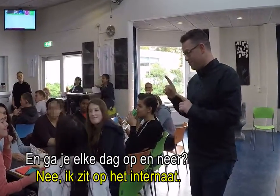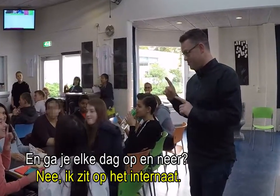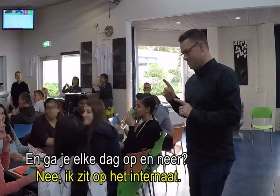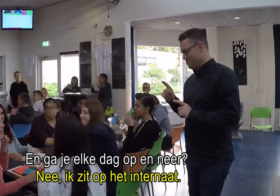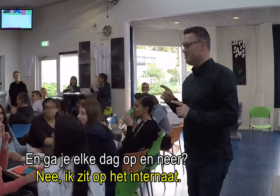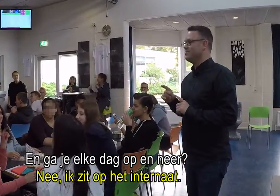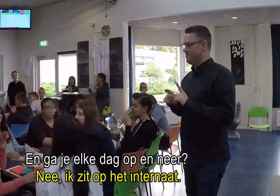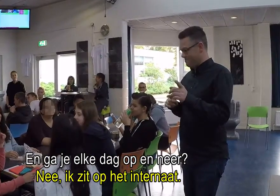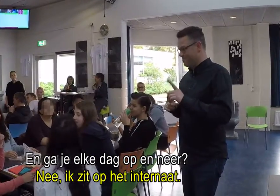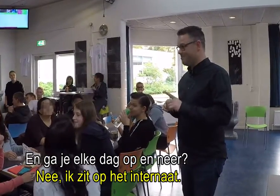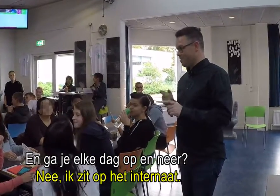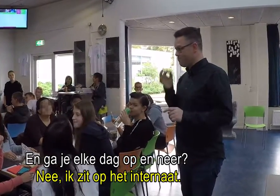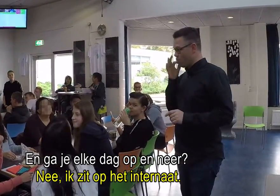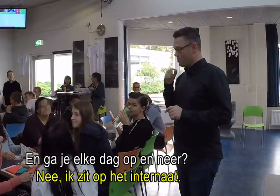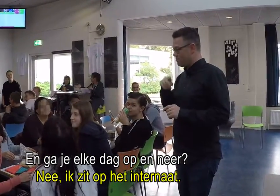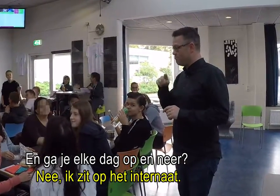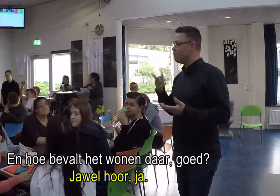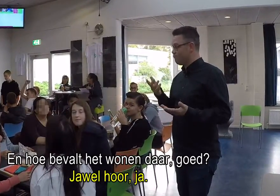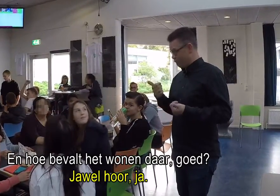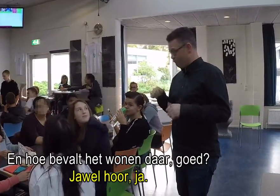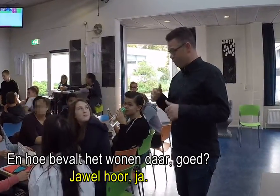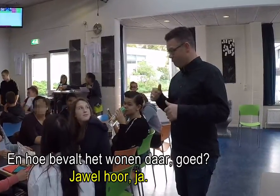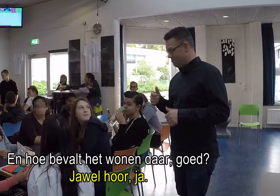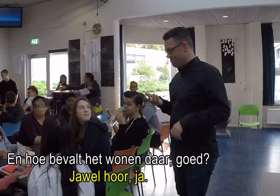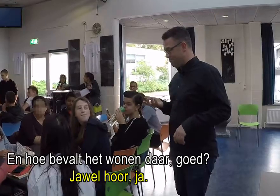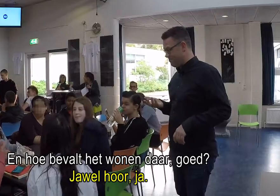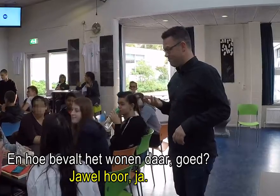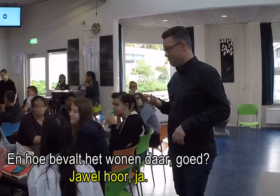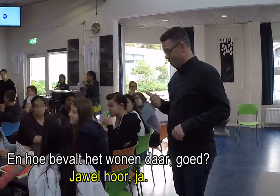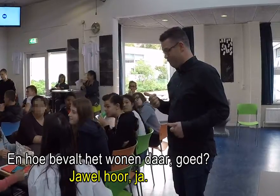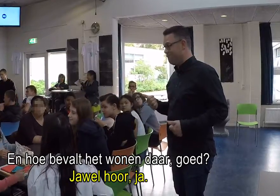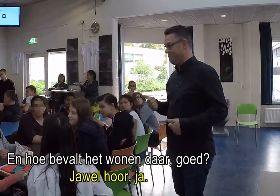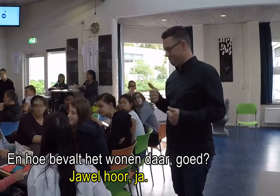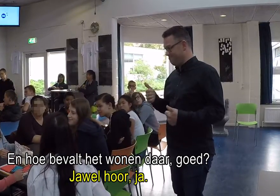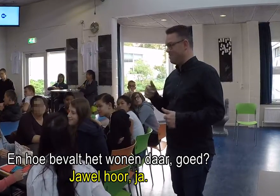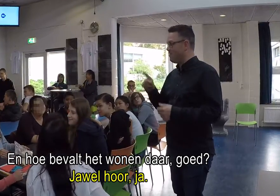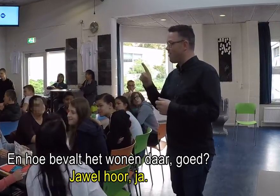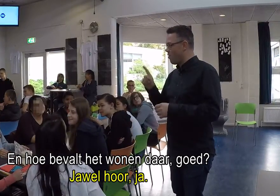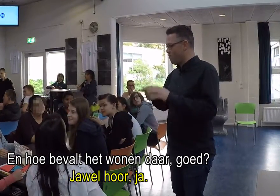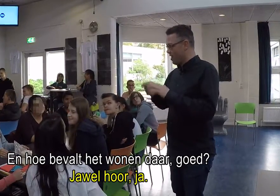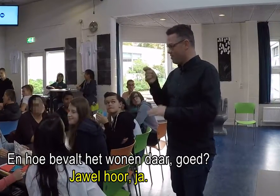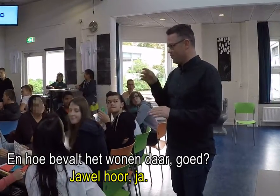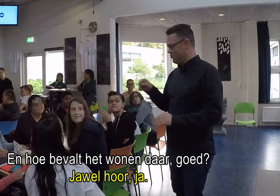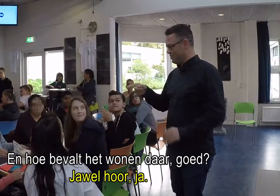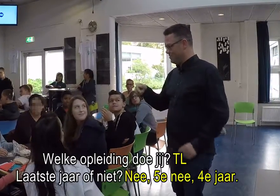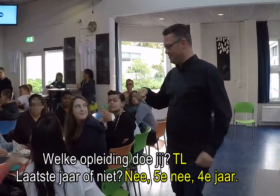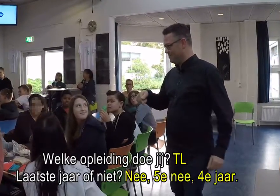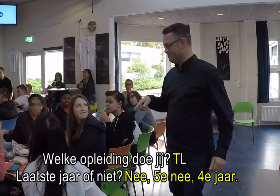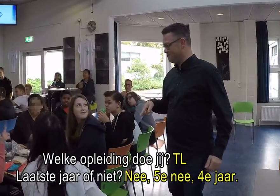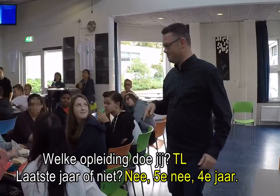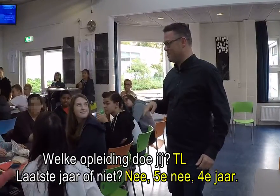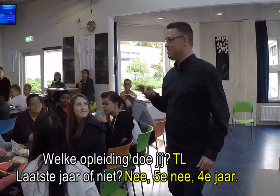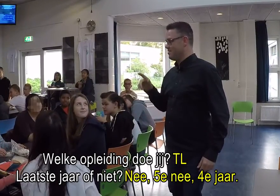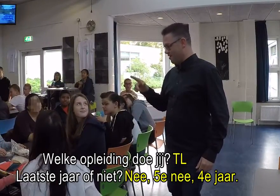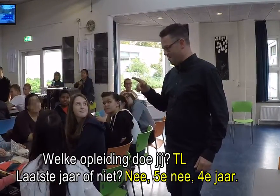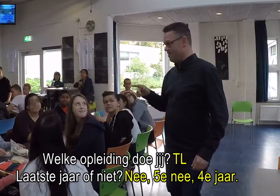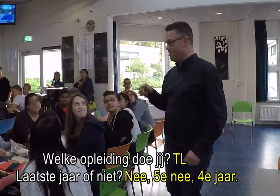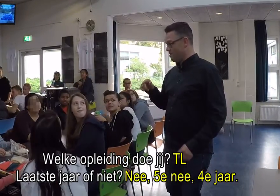en neer? Nee, ik zit op het internaat. Internaat. En hoe bevalt het wonen daar? Goed? Jawel hoor, ja. Welke opleiding doe jij?